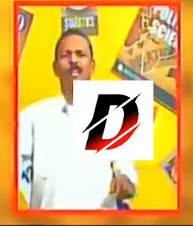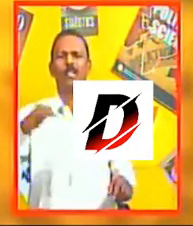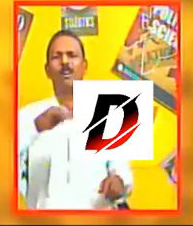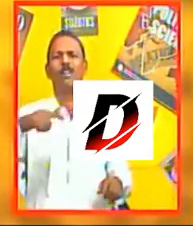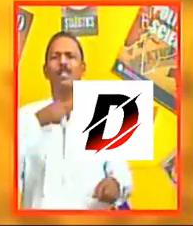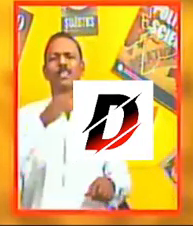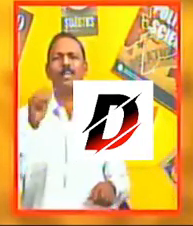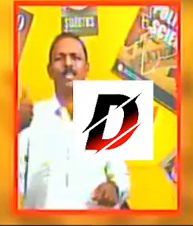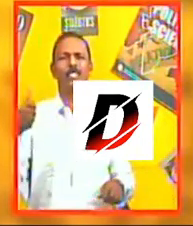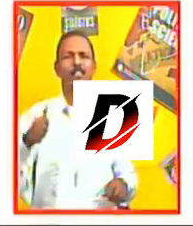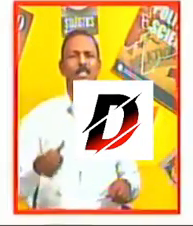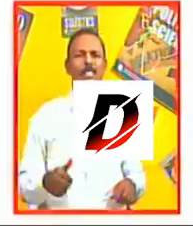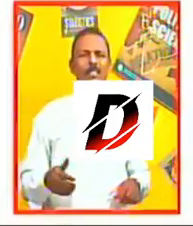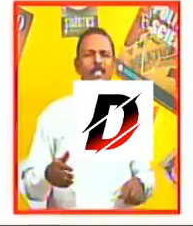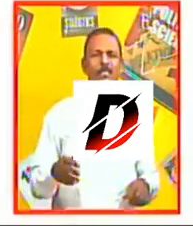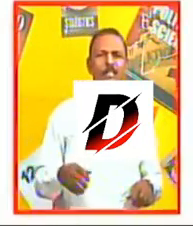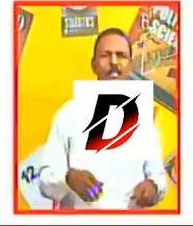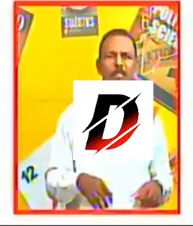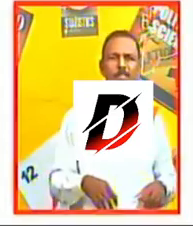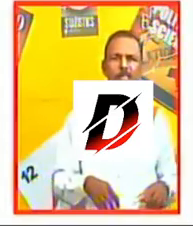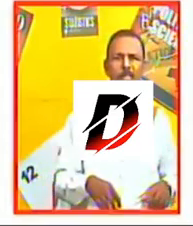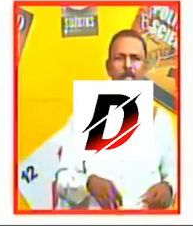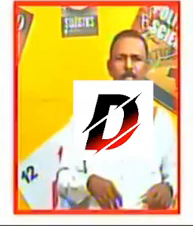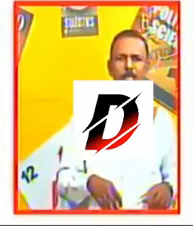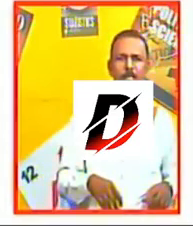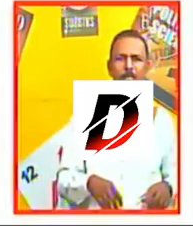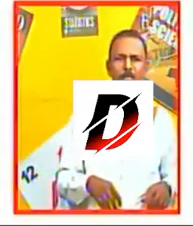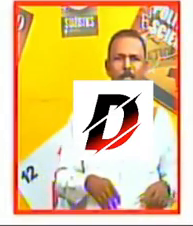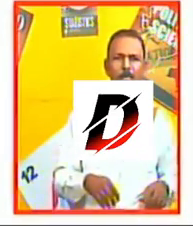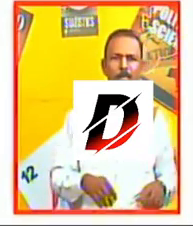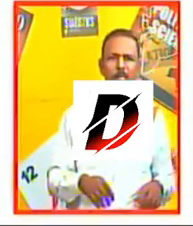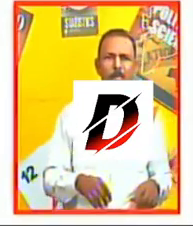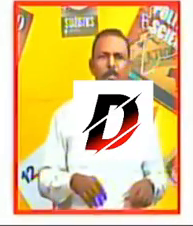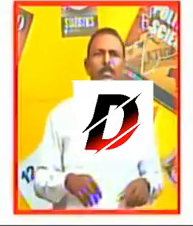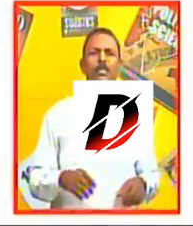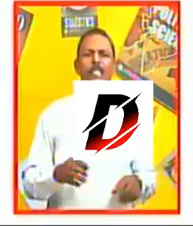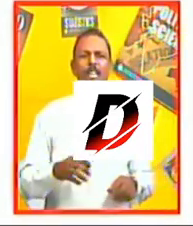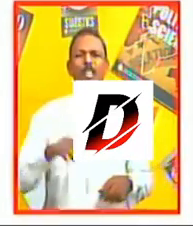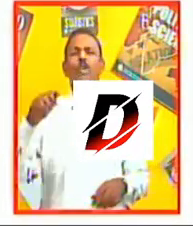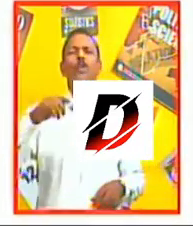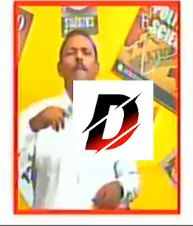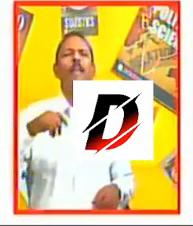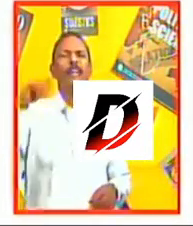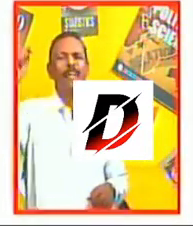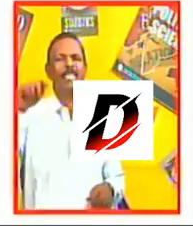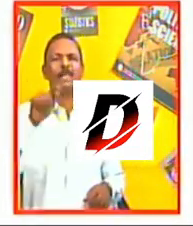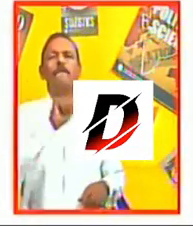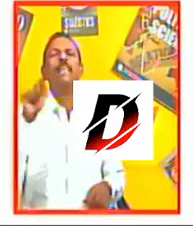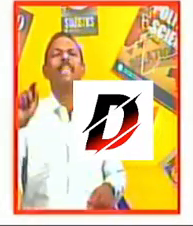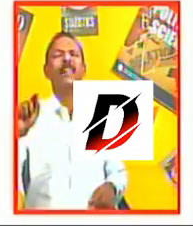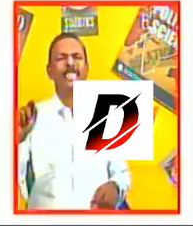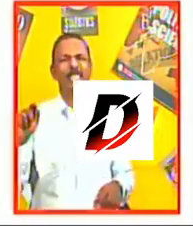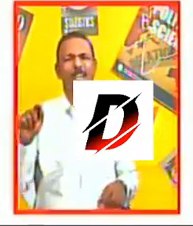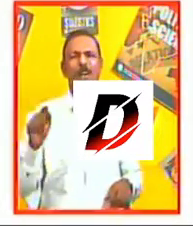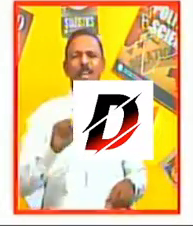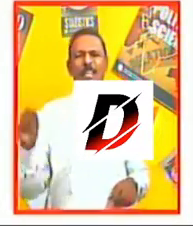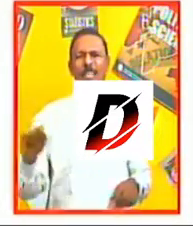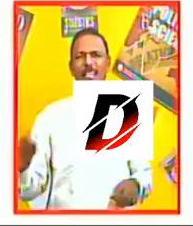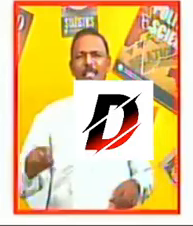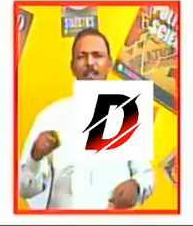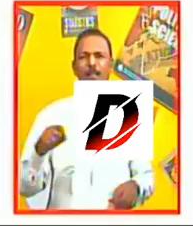அப்படின்னு பார்த்தோம்னா, இந்த சமச்சீர் காலநிலைக்கு பிரிட்டிஷ் காலநிலை என்ற ஒரு பெயரும் உண்டு. அடிக்கோடு